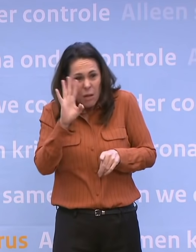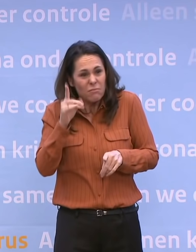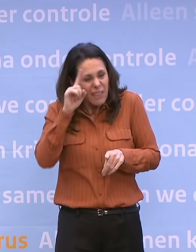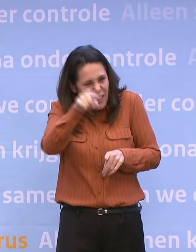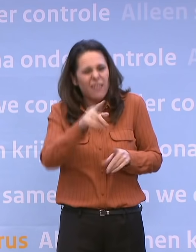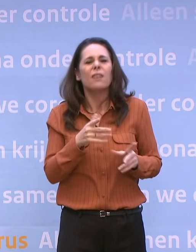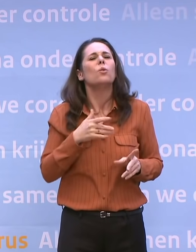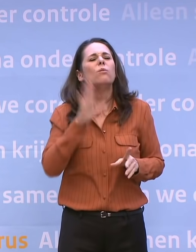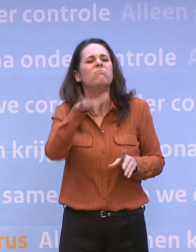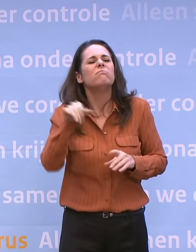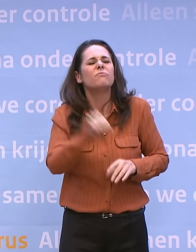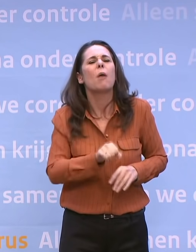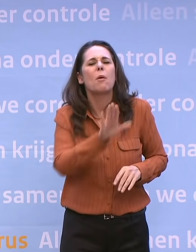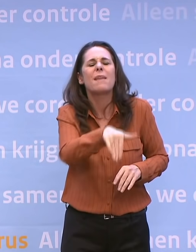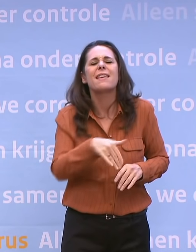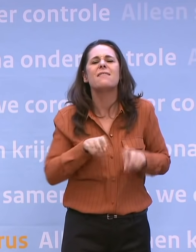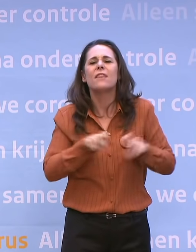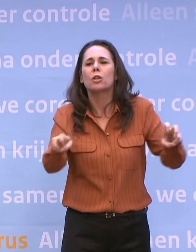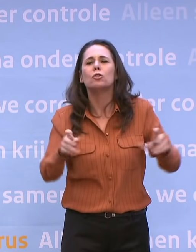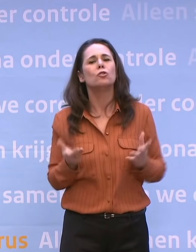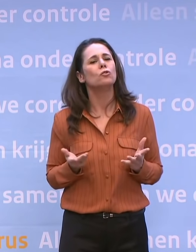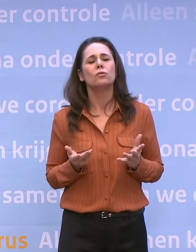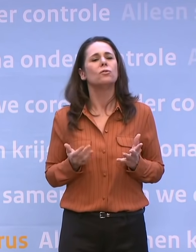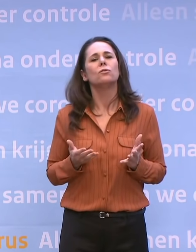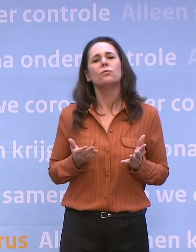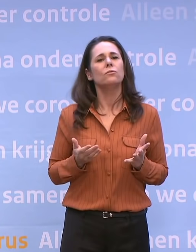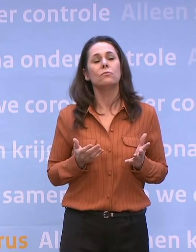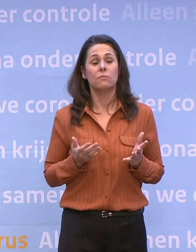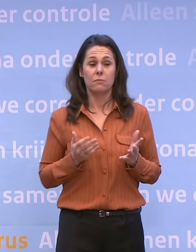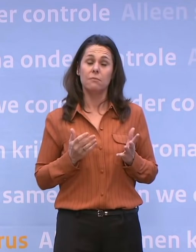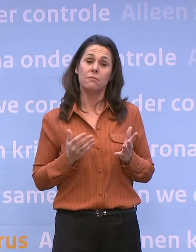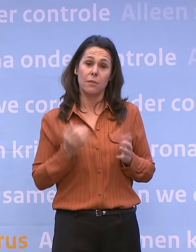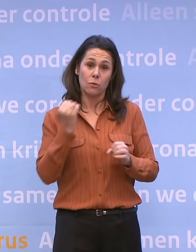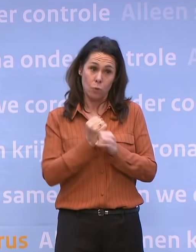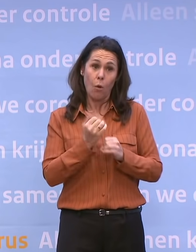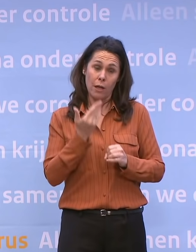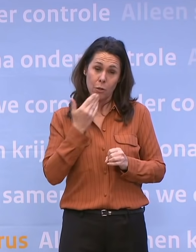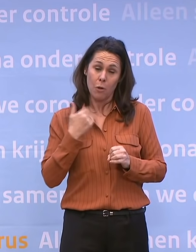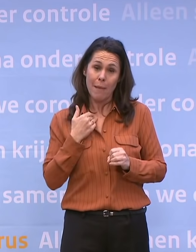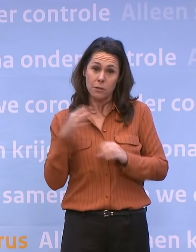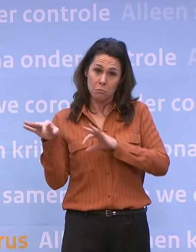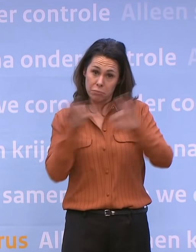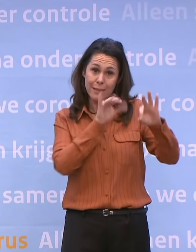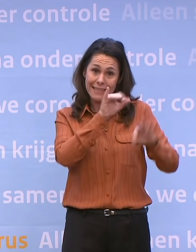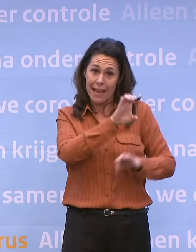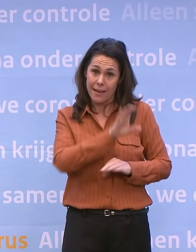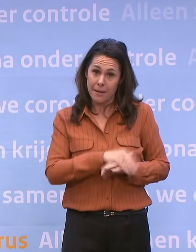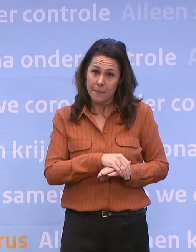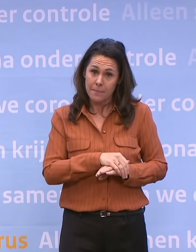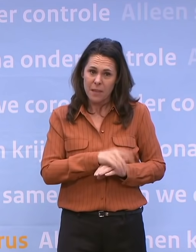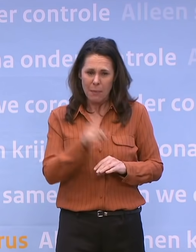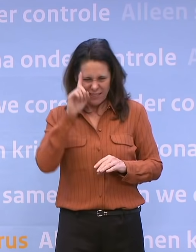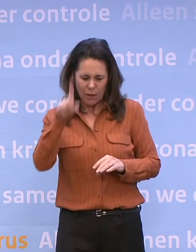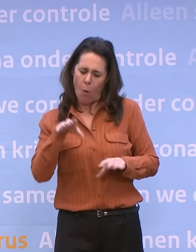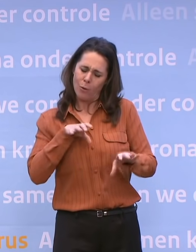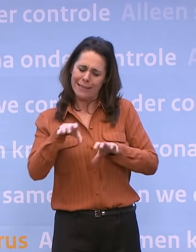het zou voor mij wel kunnen meevallen, dat virus, wat ook niet zeker is, want er liggen behoorlijk wat jonge mensen ook op de IC's. Maar stel nou eens dat je denkt, voor mij is het risico wat minder. Jij